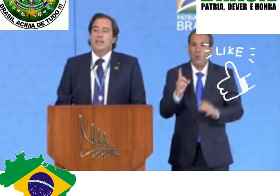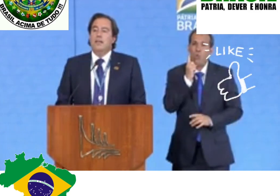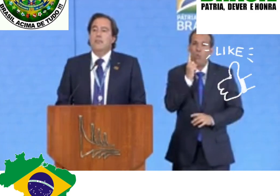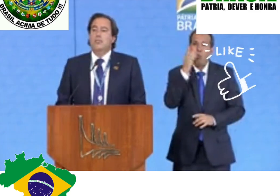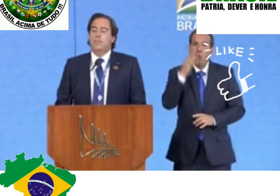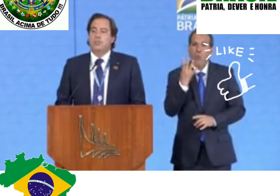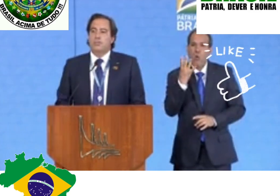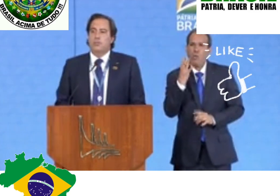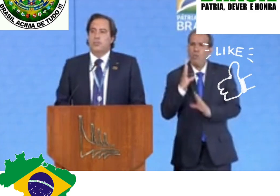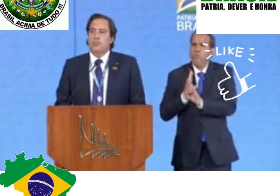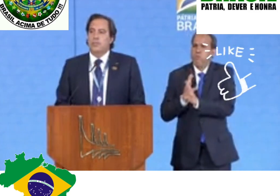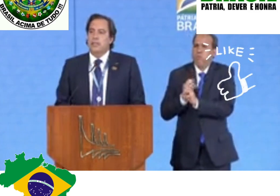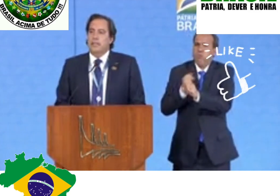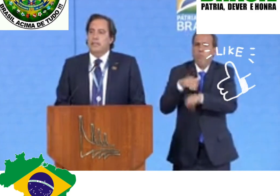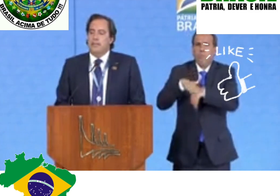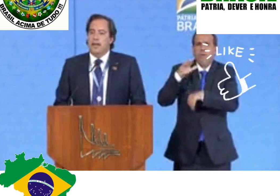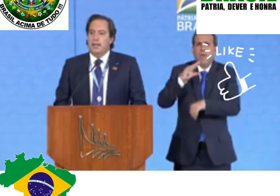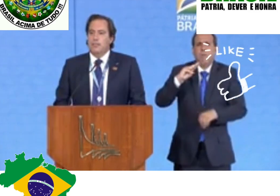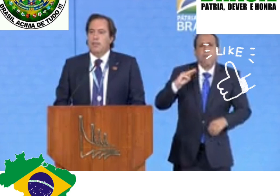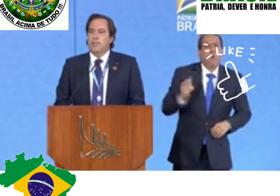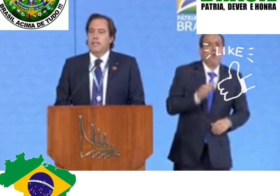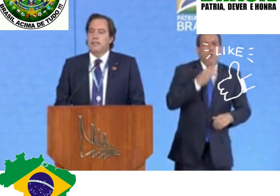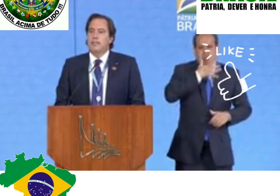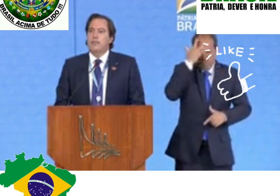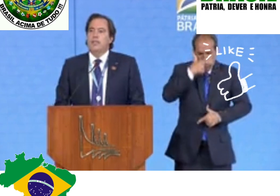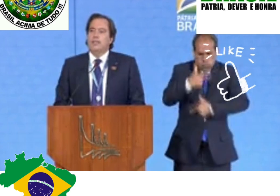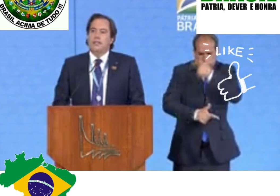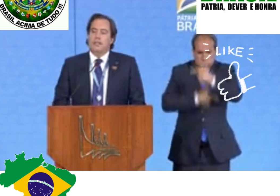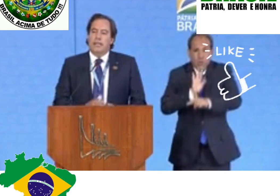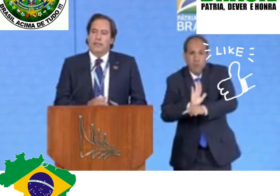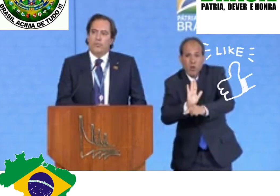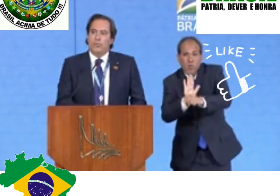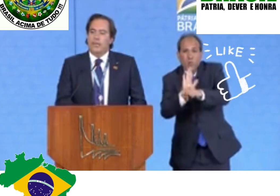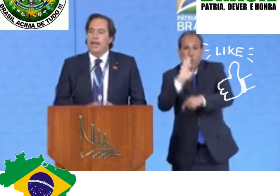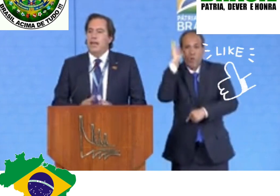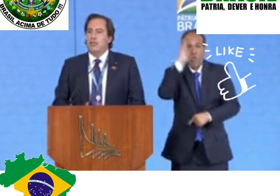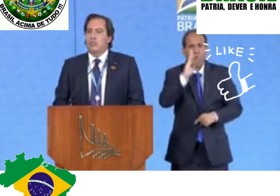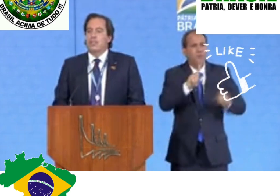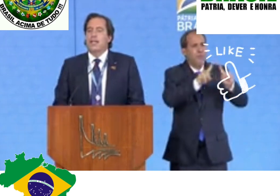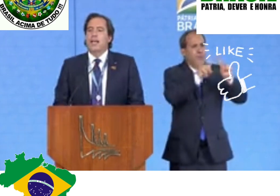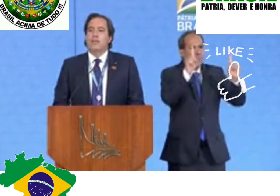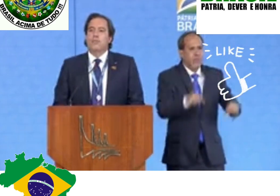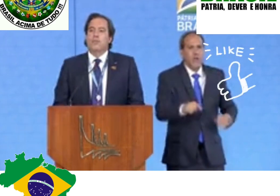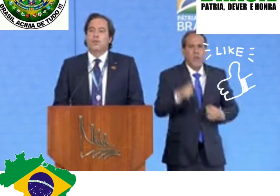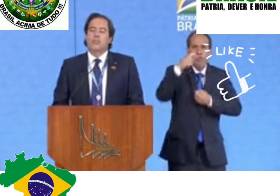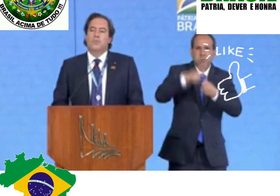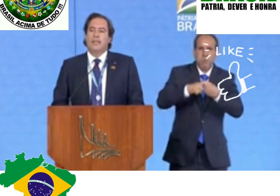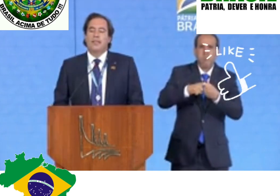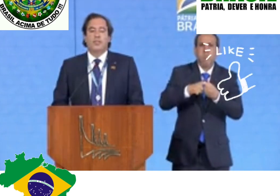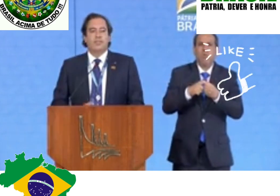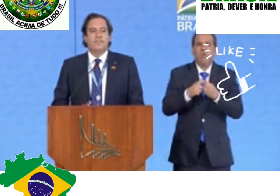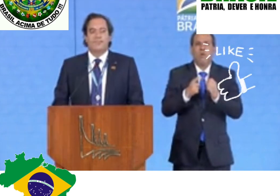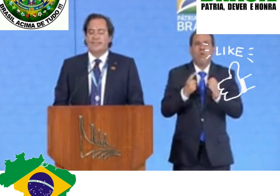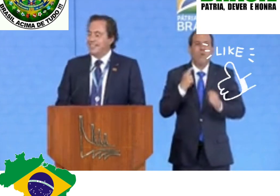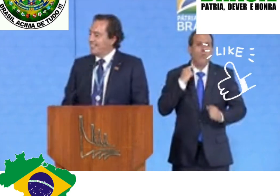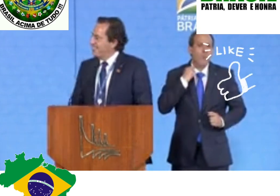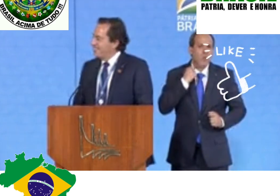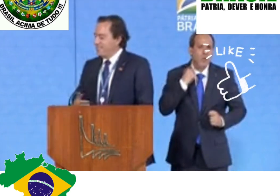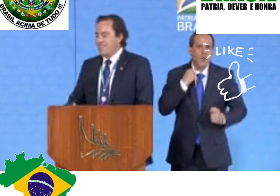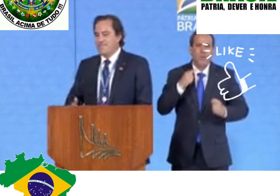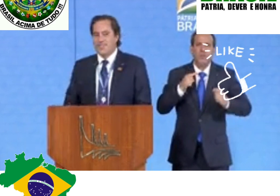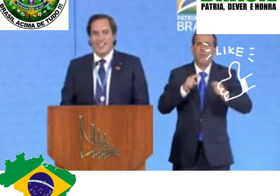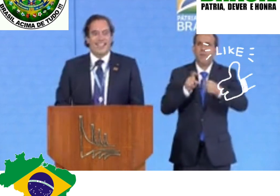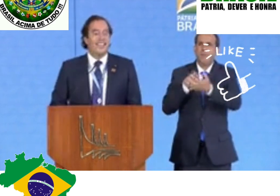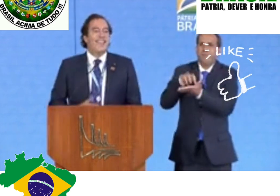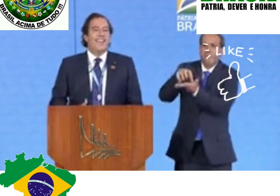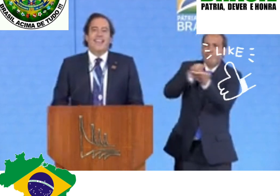1/4 milhão de pessoas trabalhando pelo Brasil, funcionários, lotéricos, correspondentes. Vou